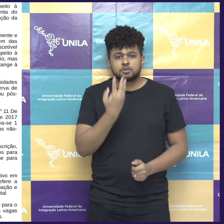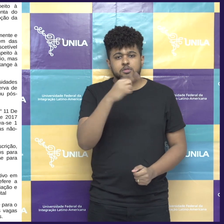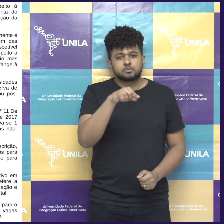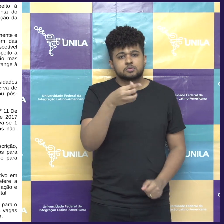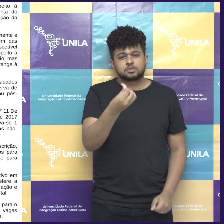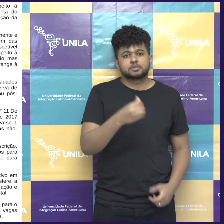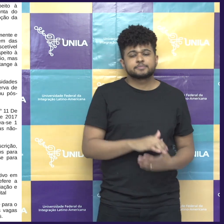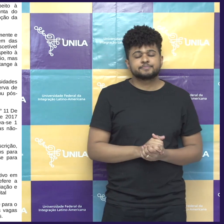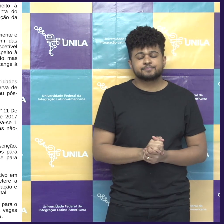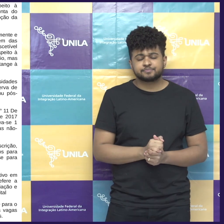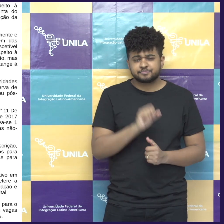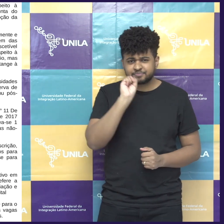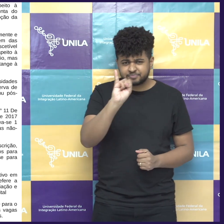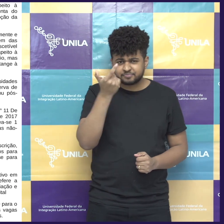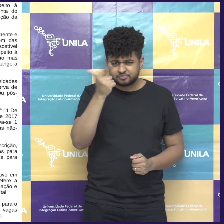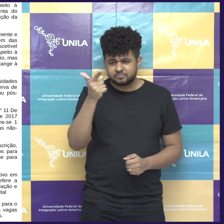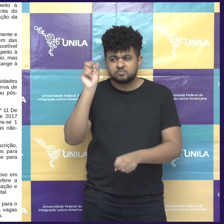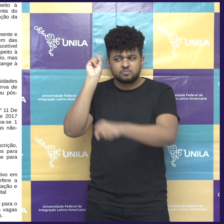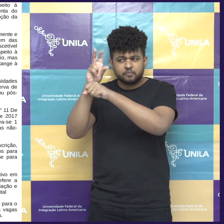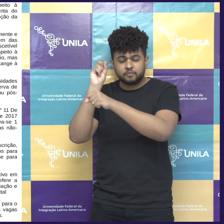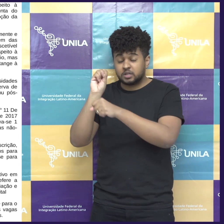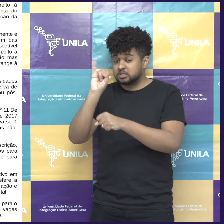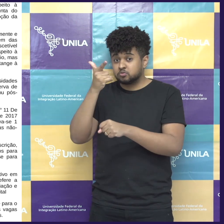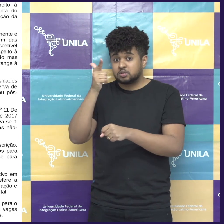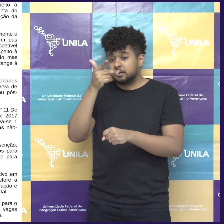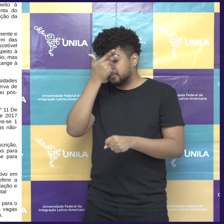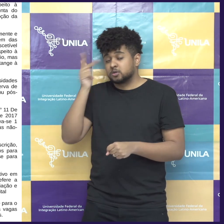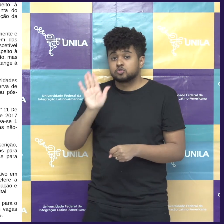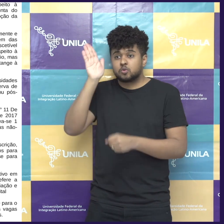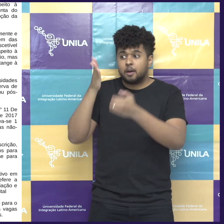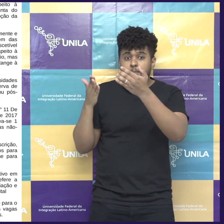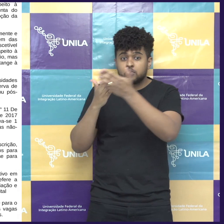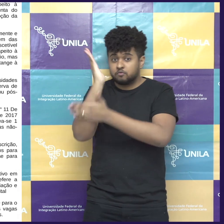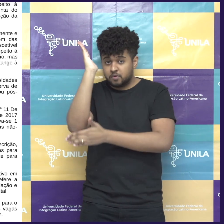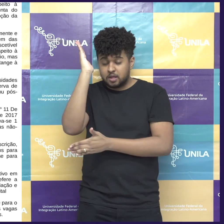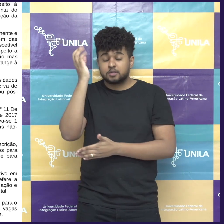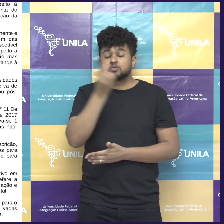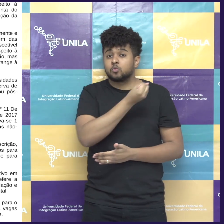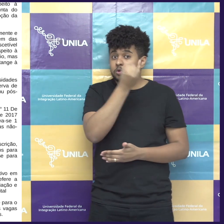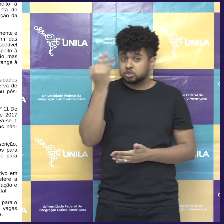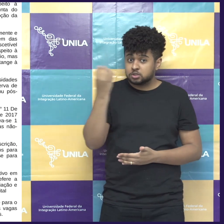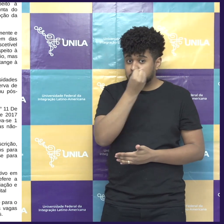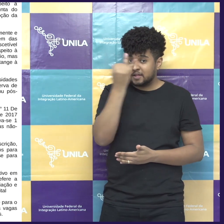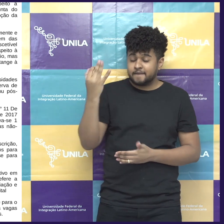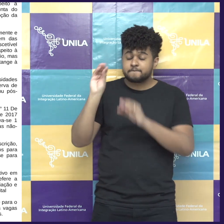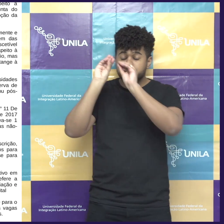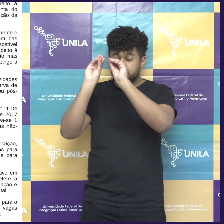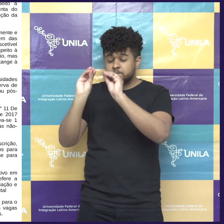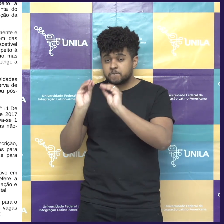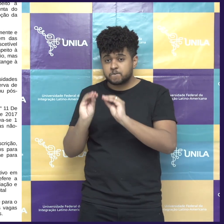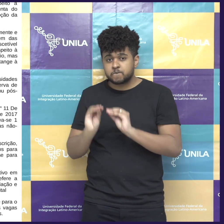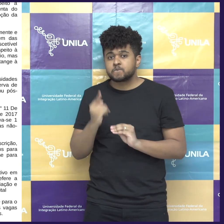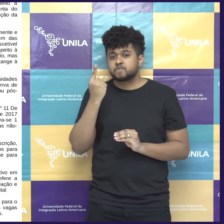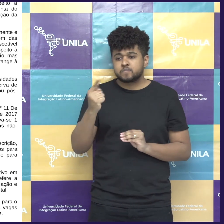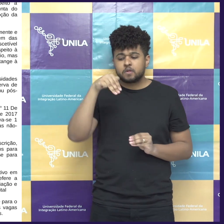3.6. Na hipótese de não haver candidatos aprovados em número suficiente para o preenchimento de